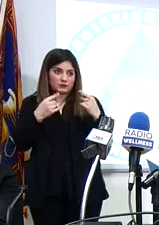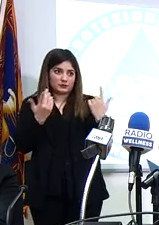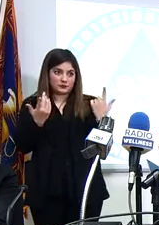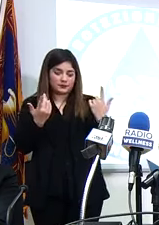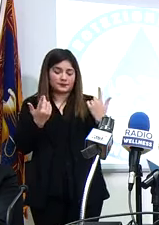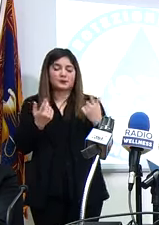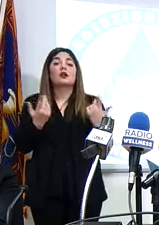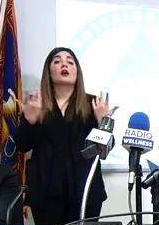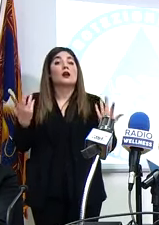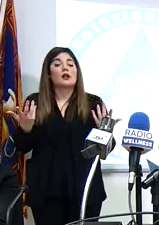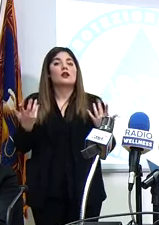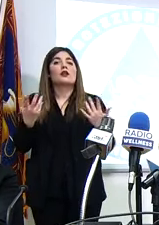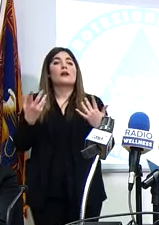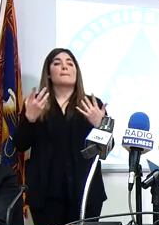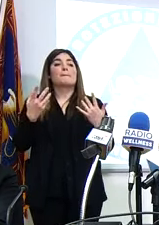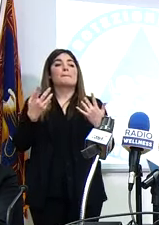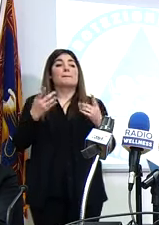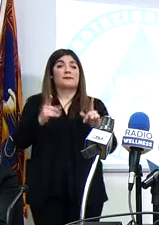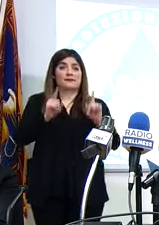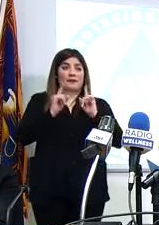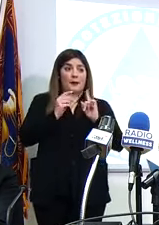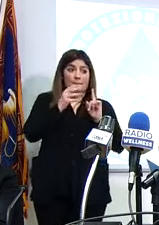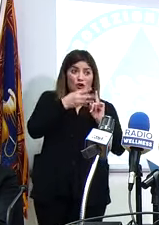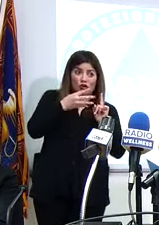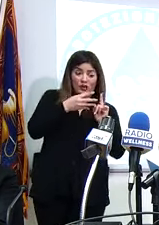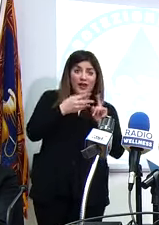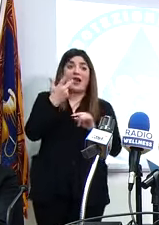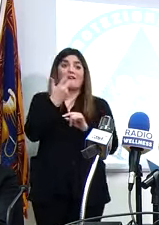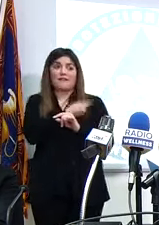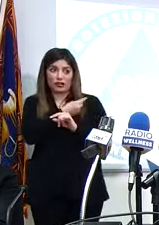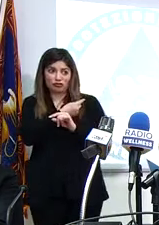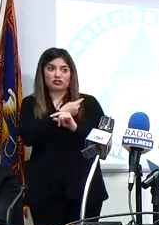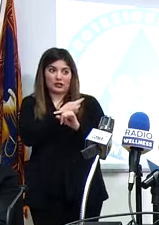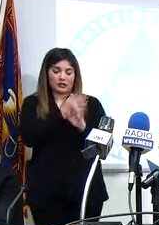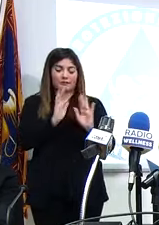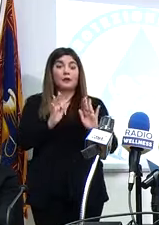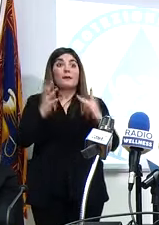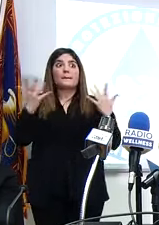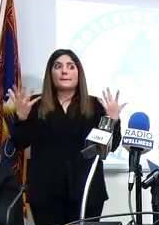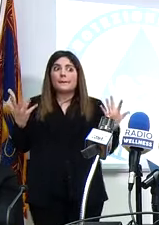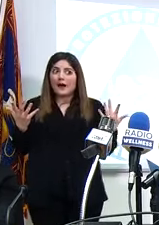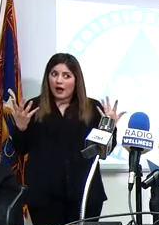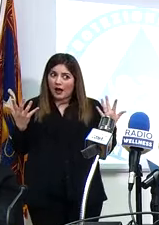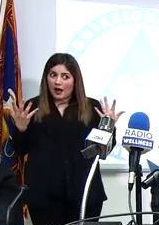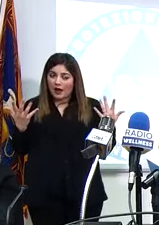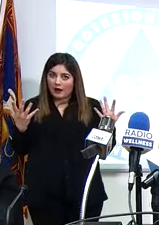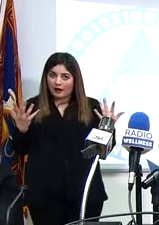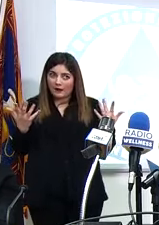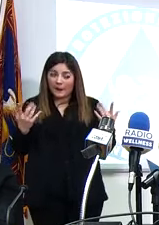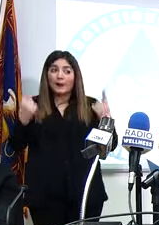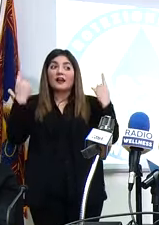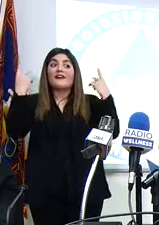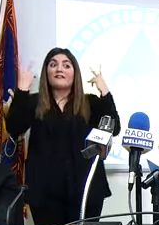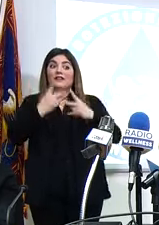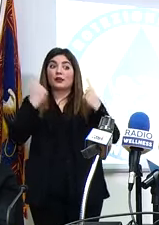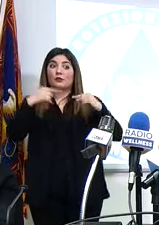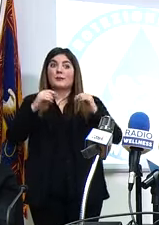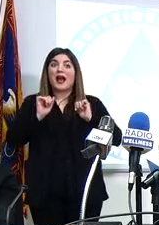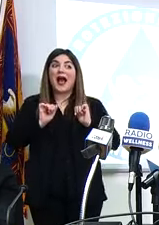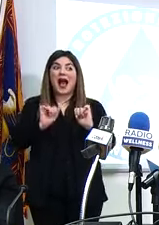Quindi, monoclonali sono terapia e i vaccini sono infezione. Vanno dati però, quindi, essendo degli antivirali,